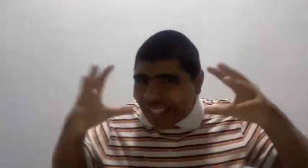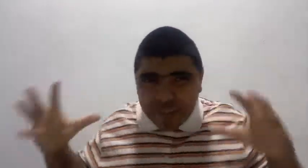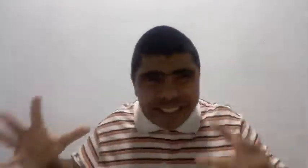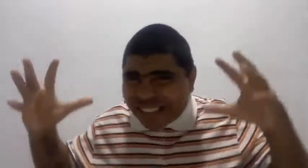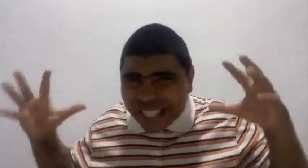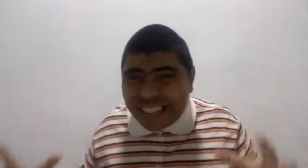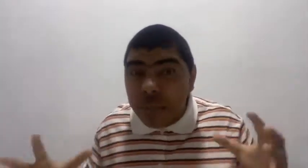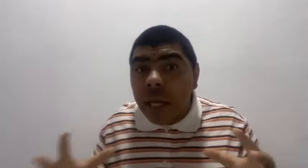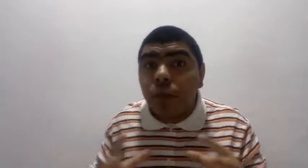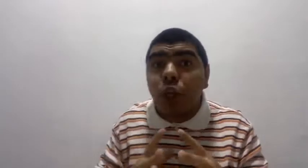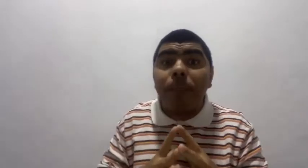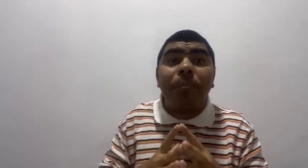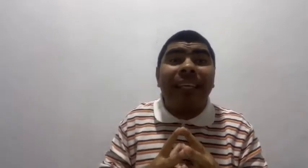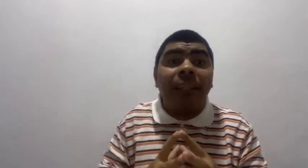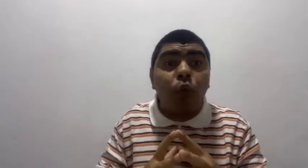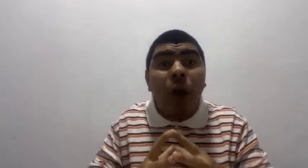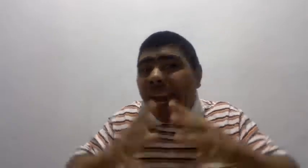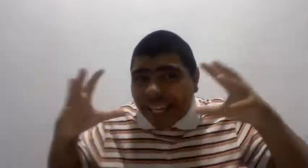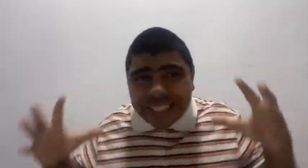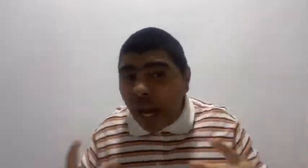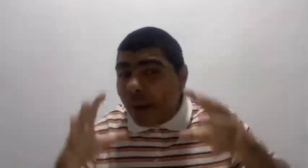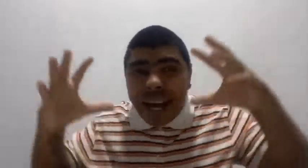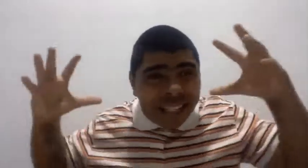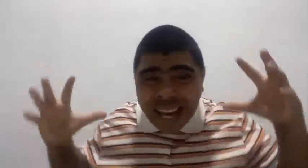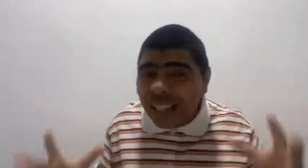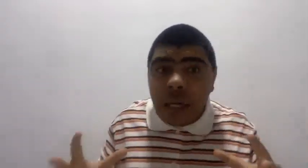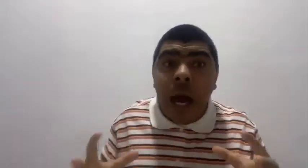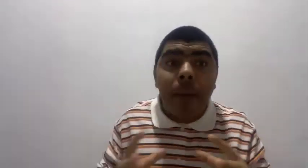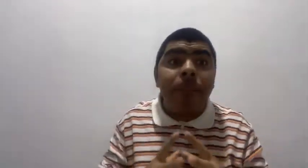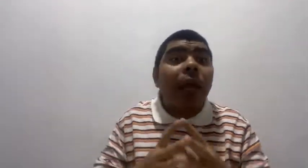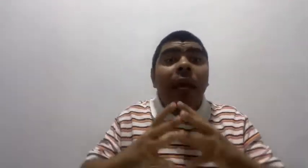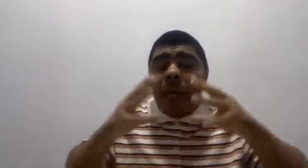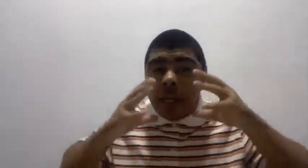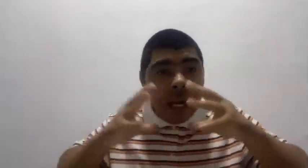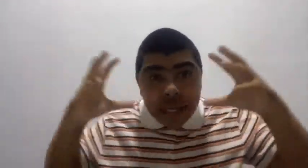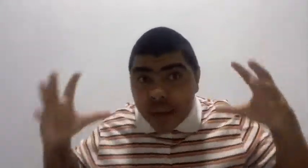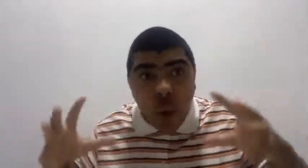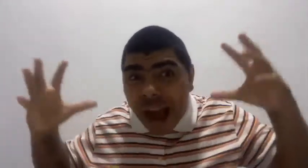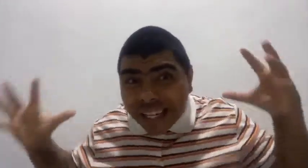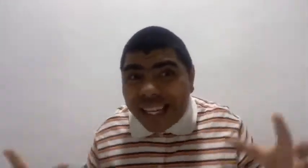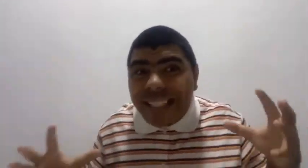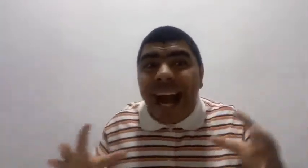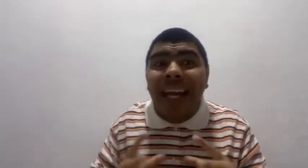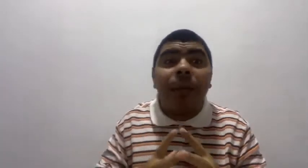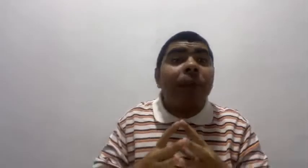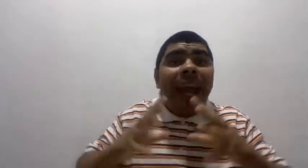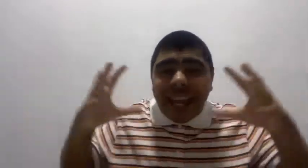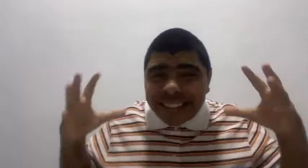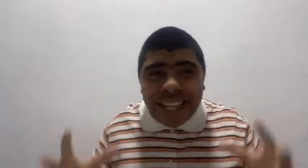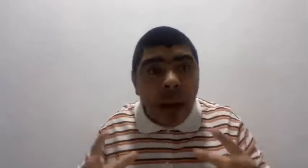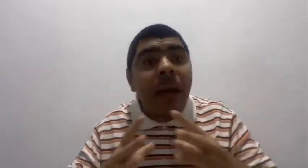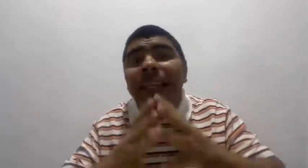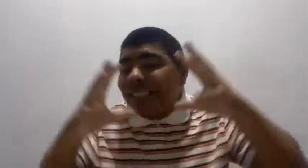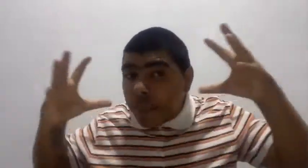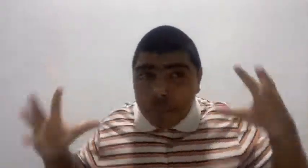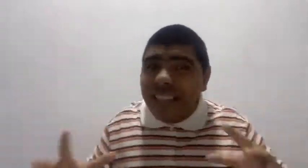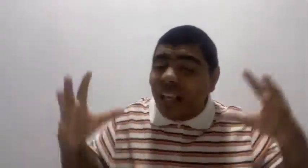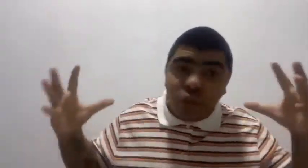estaba el discernimiento de Espíritu, estaba las lenguas angelicales, estaba la interpretación